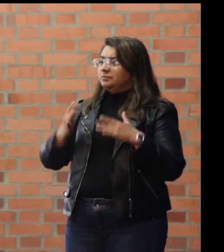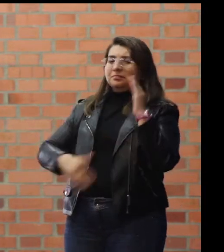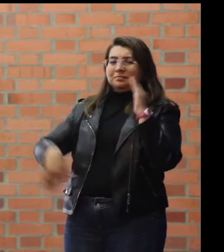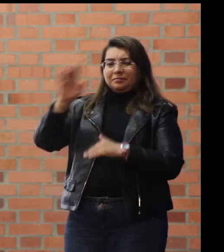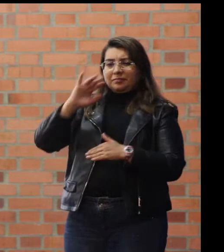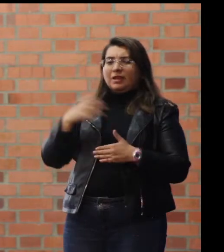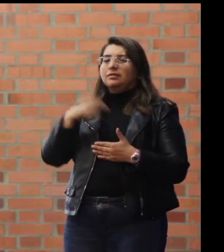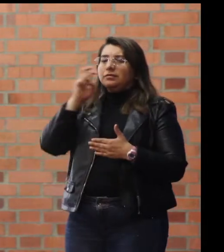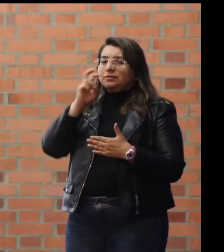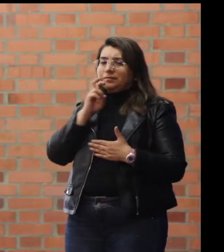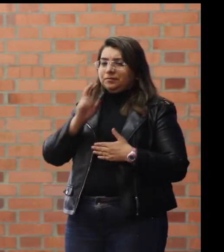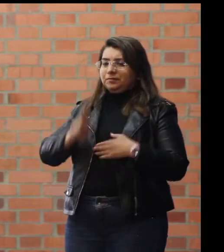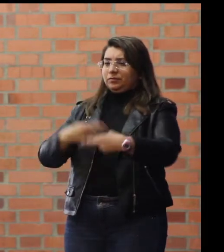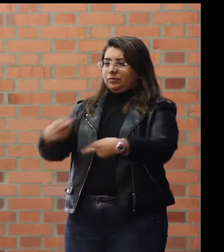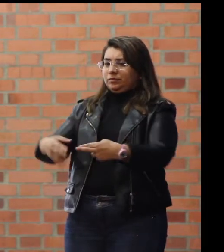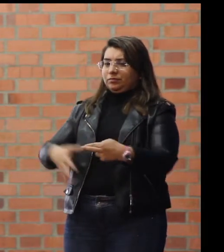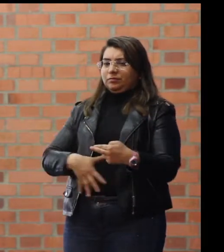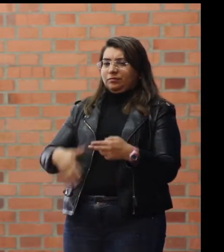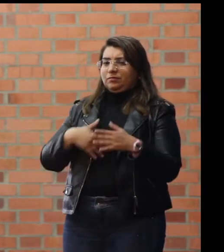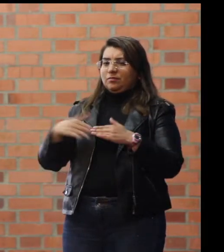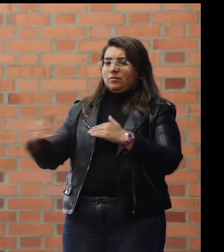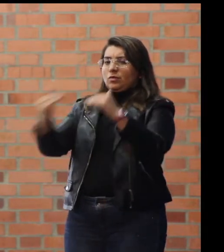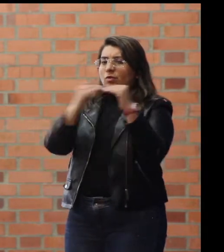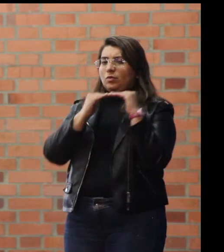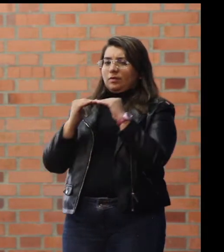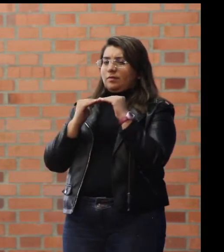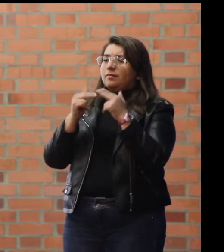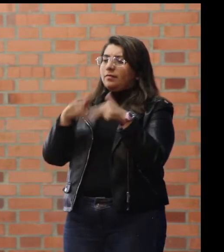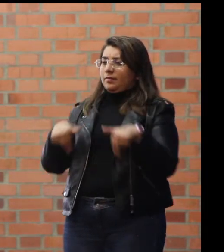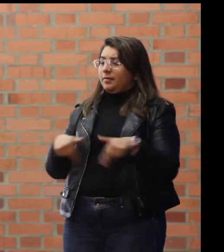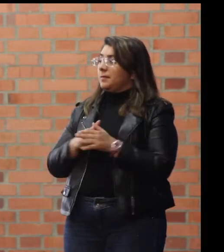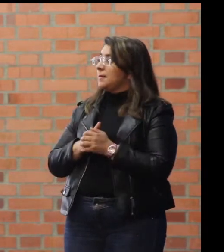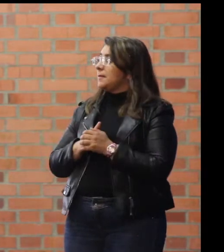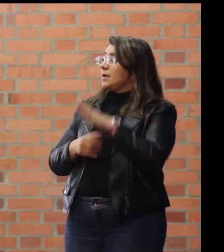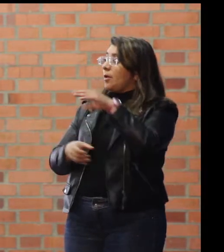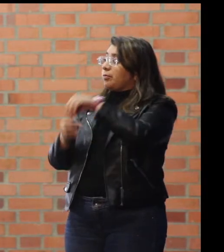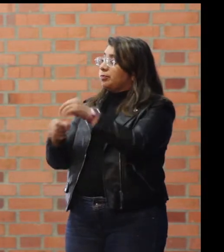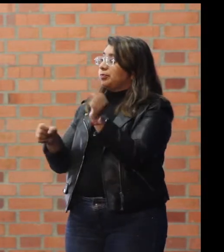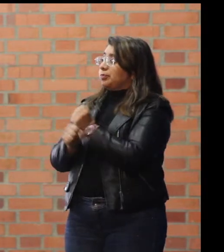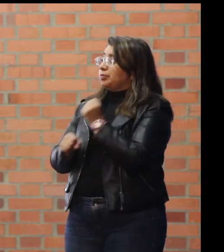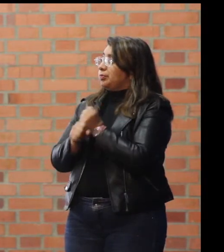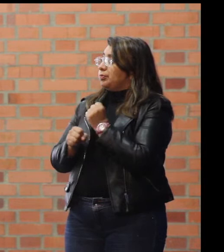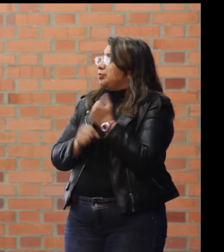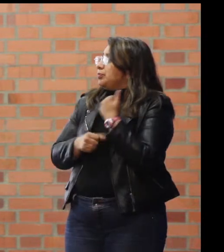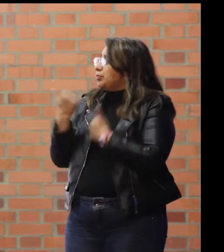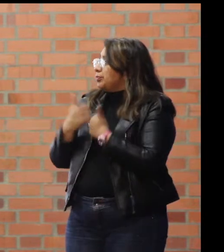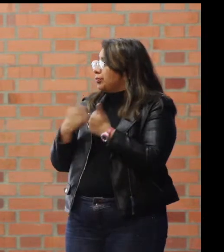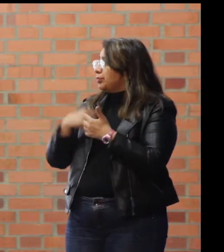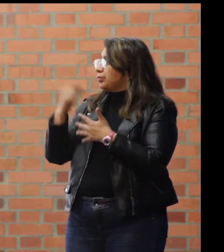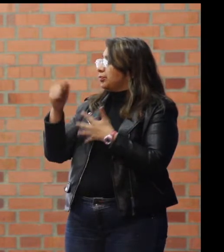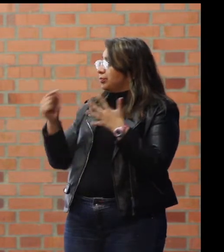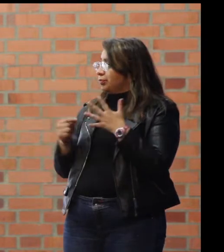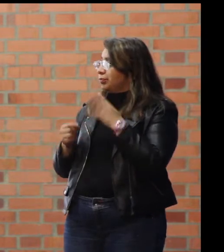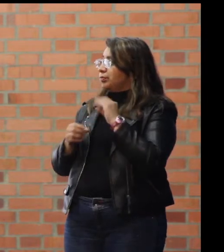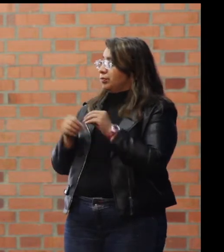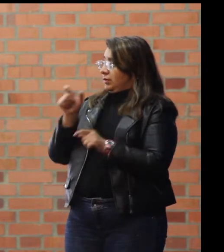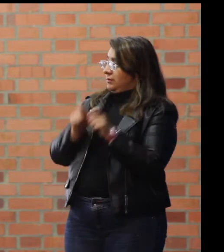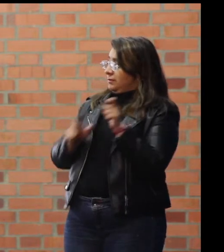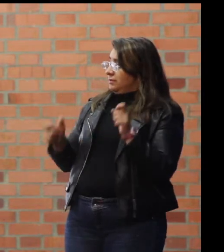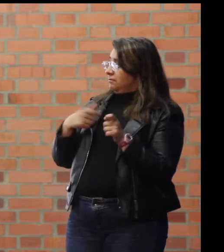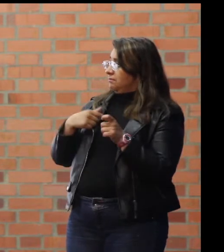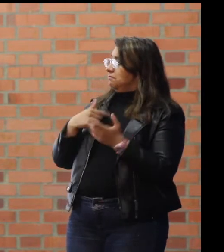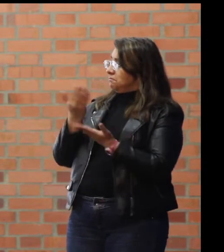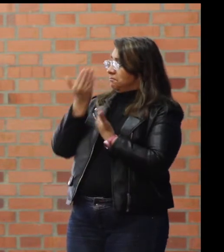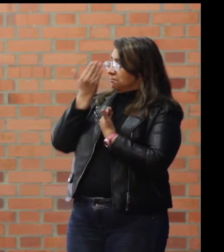sexuales y reproductivos y la igualdad de género de su trabajo ocupando posiciones en todo el espectro de su